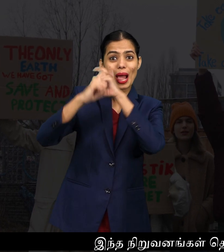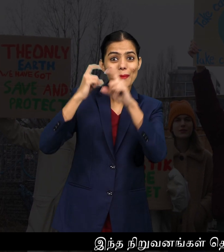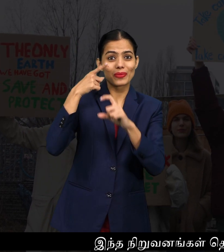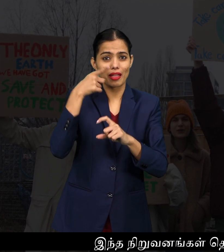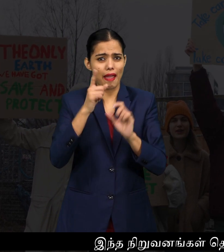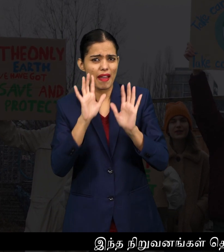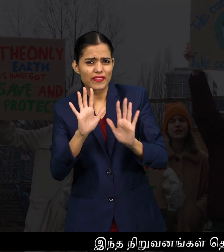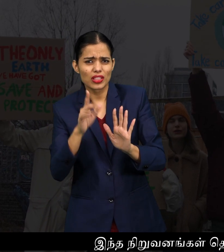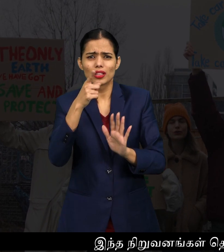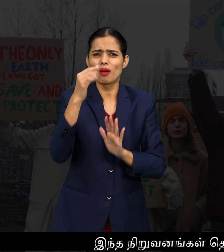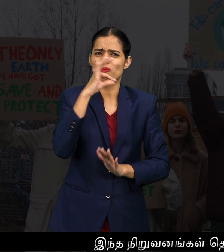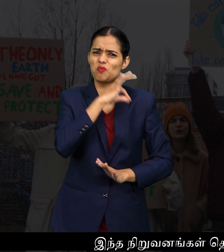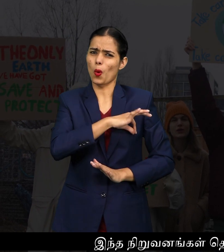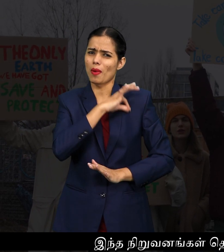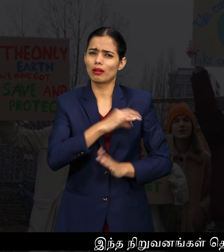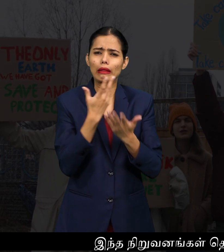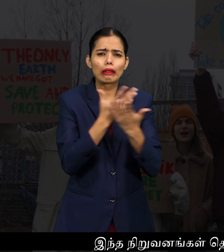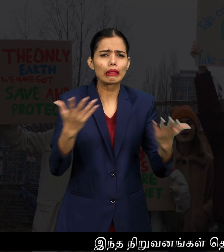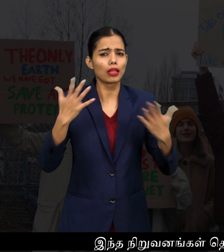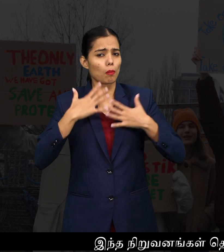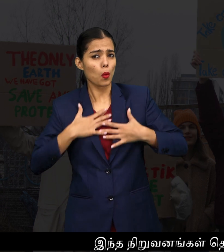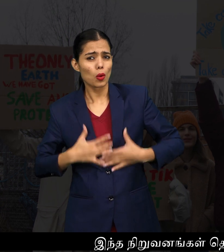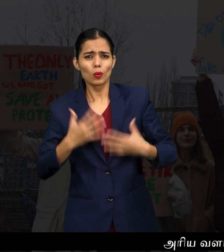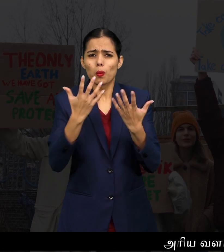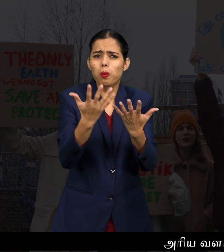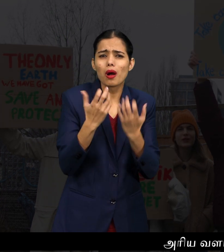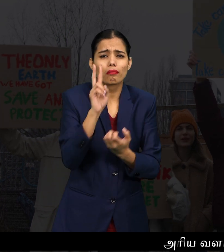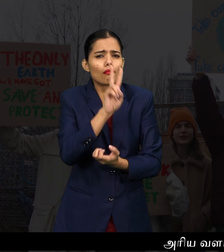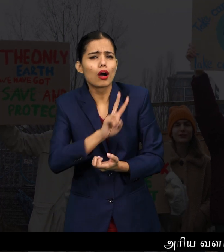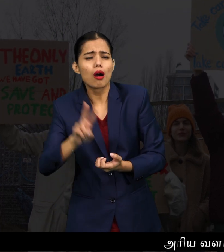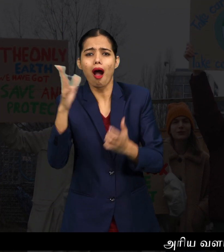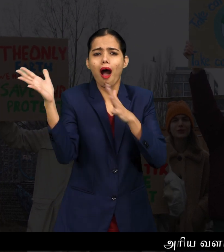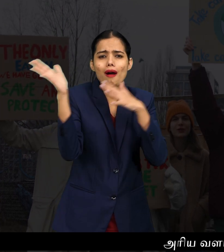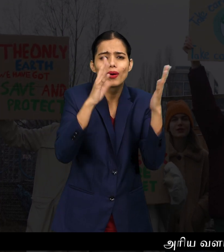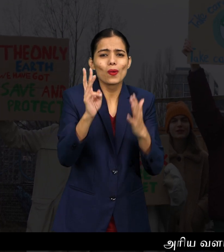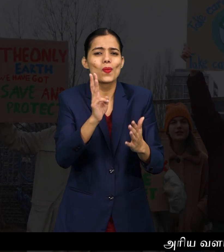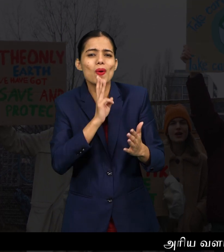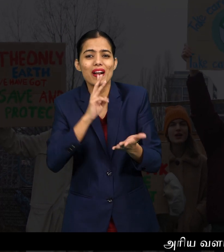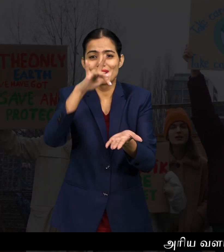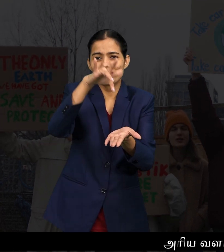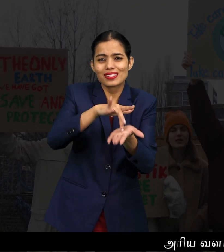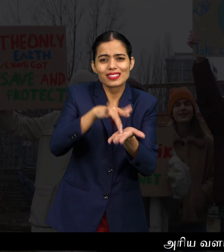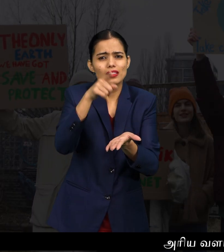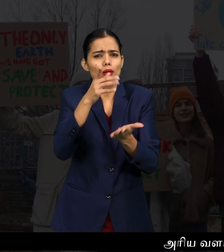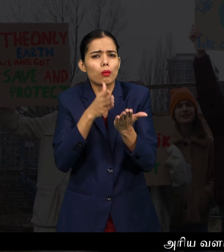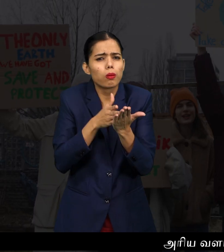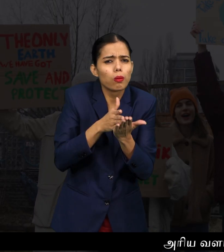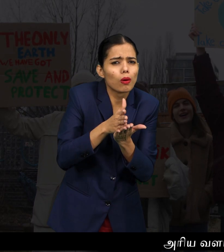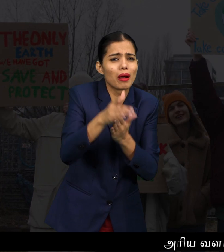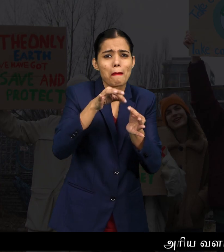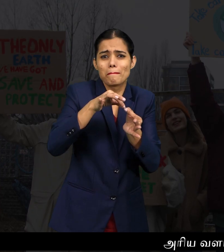இந்த நிறுவனங்கள் தொலைதூர கிராமப்புறங்களில் உள்ள அரிய வளங்களை சுரண்டியுள்ளன.